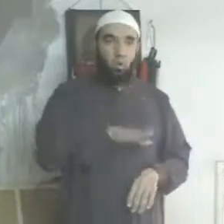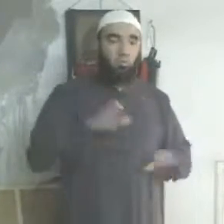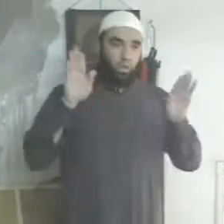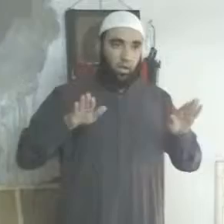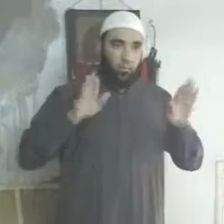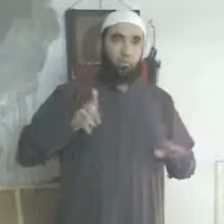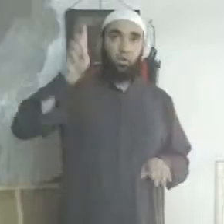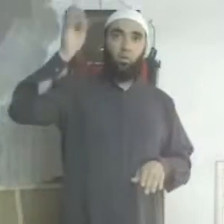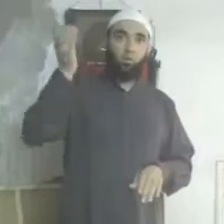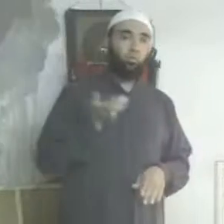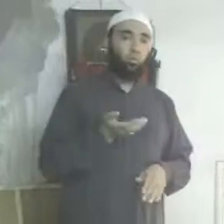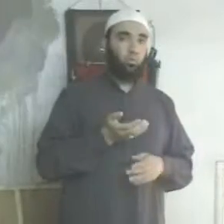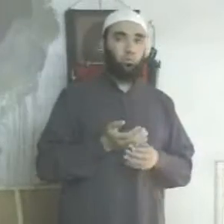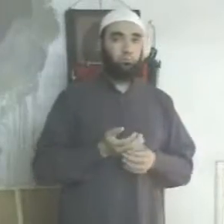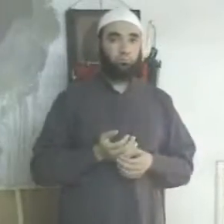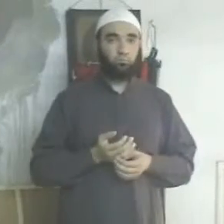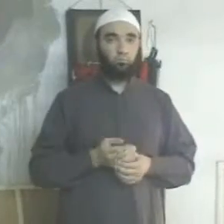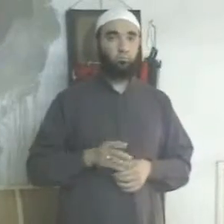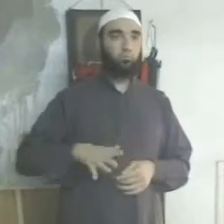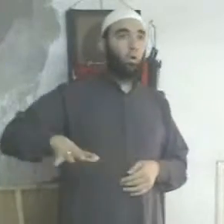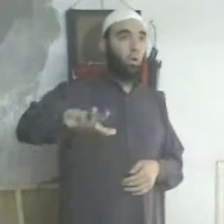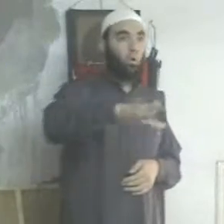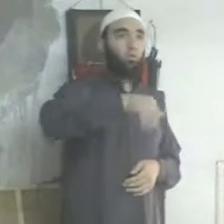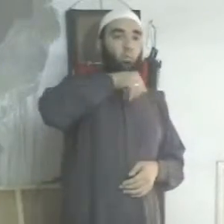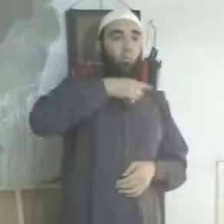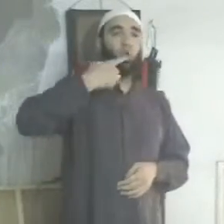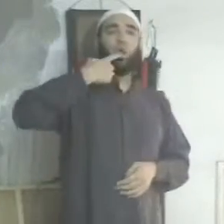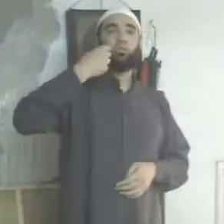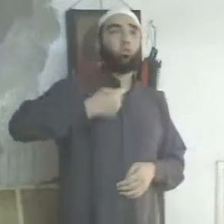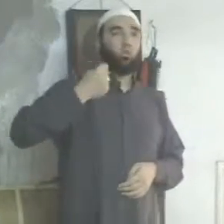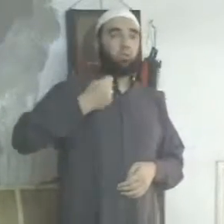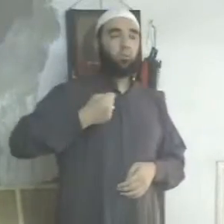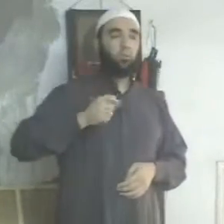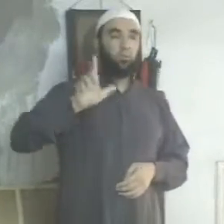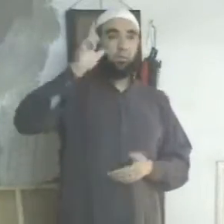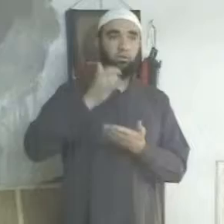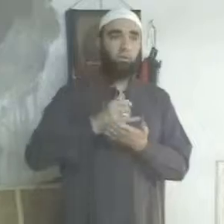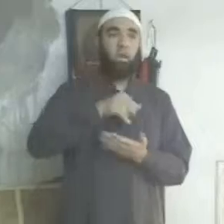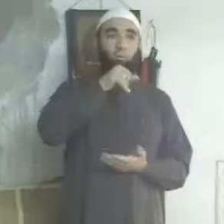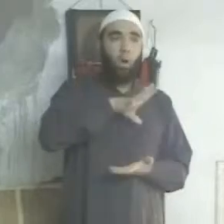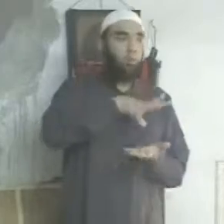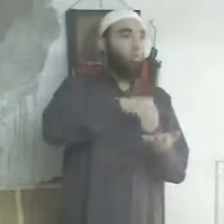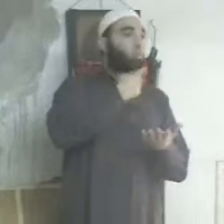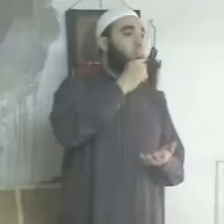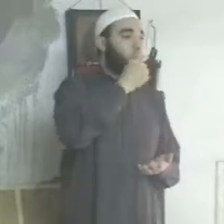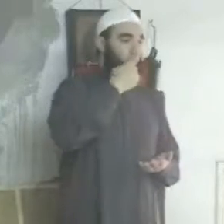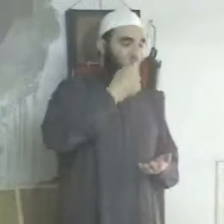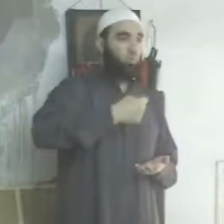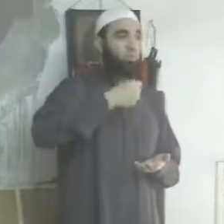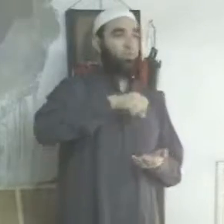عبده ورسوله. اللهم صل على سيدنا محمد في الأولين، وصل